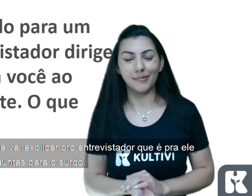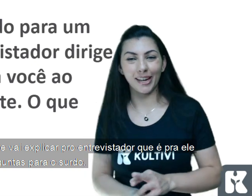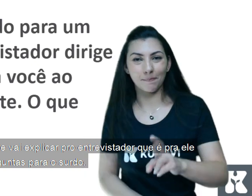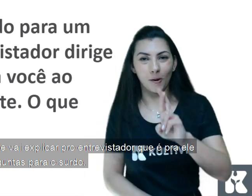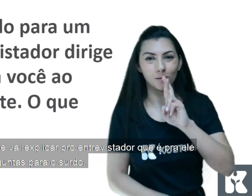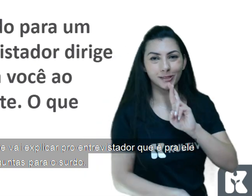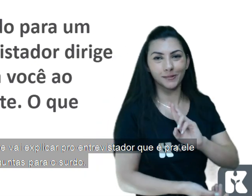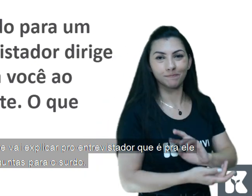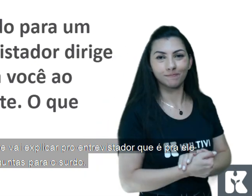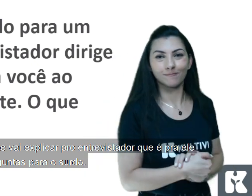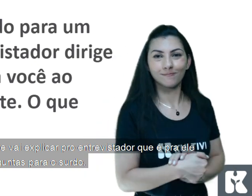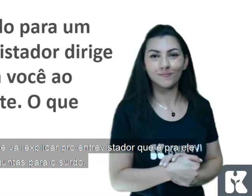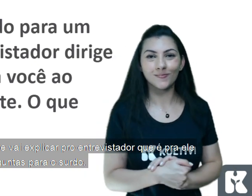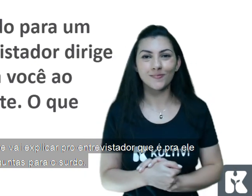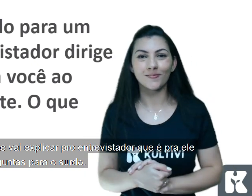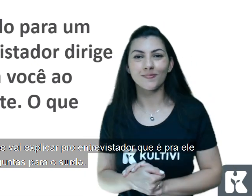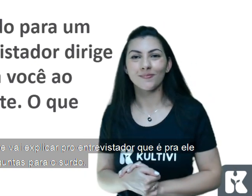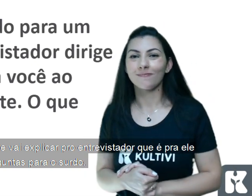Me responde.